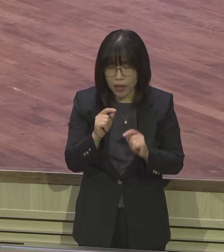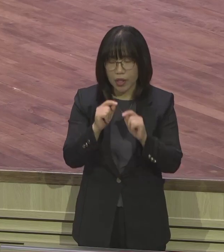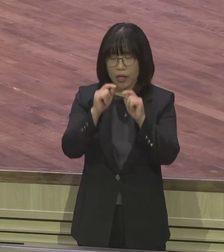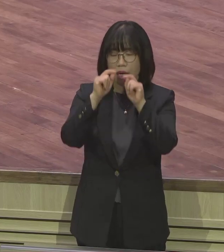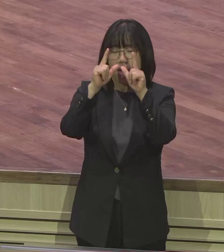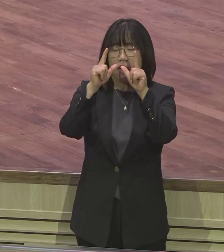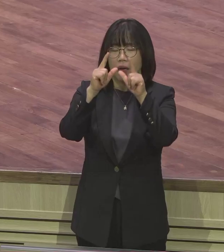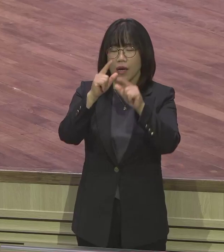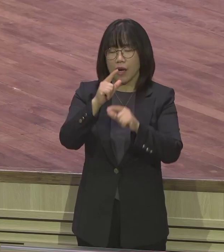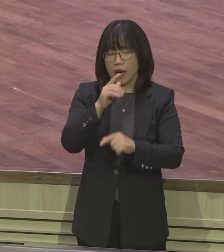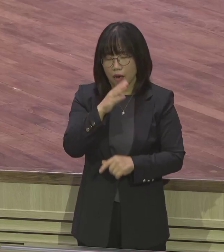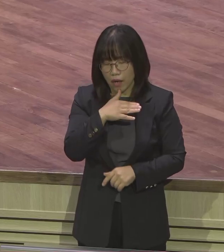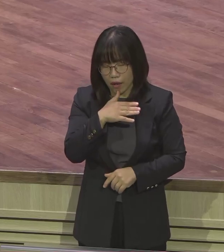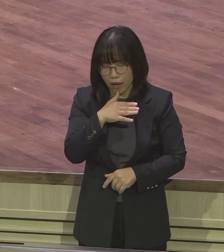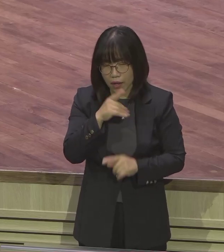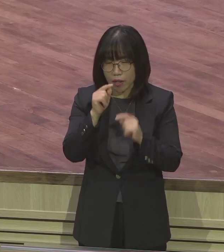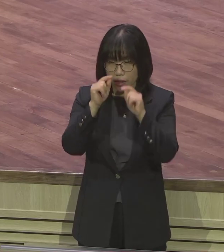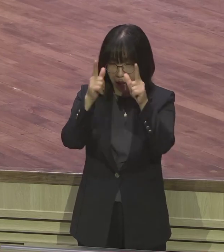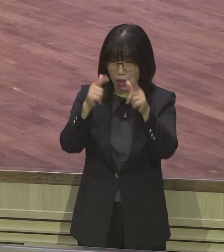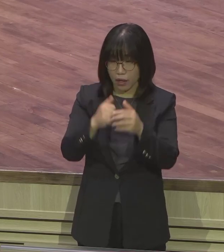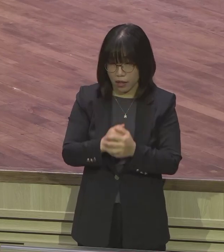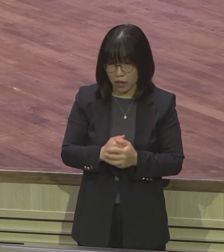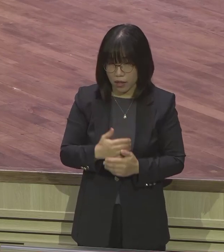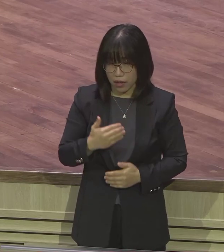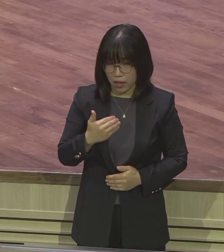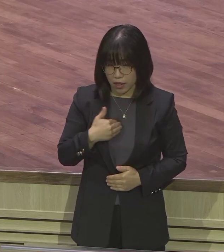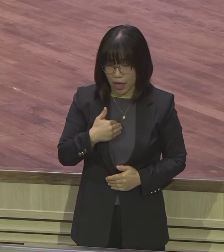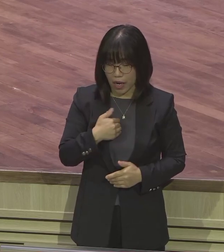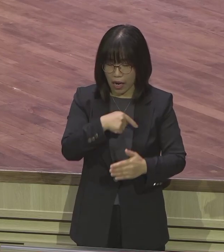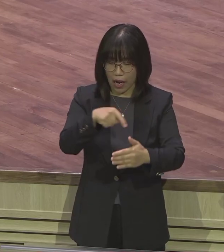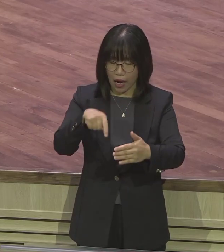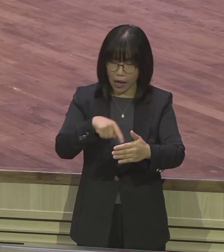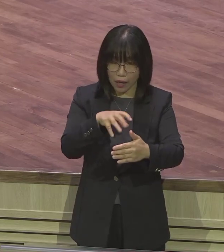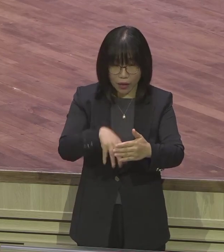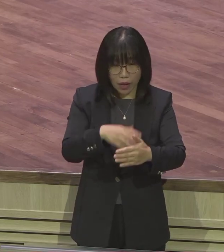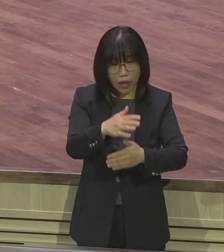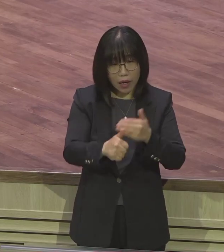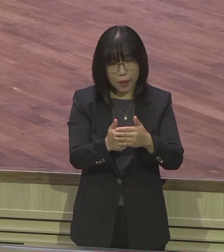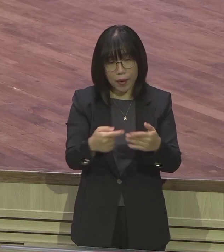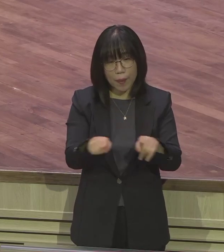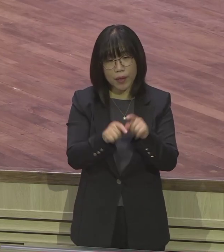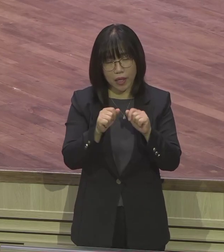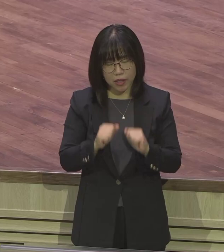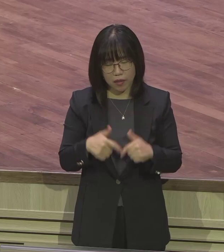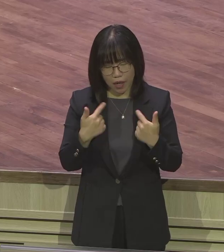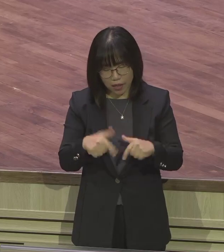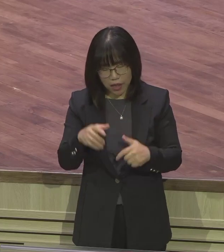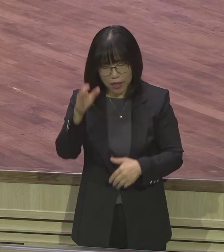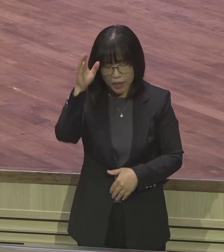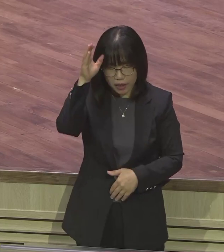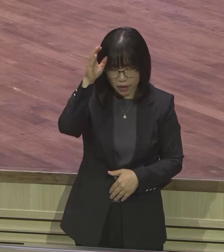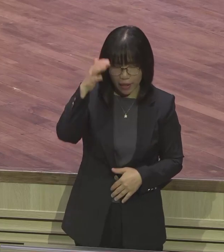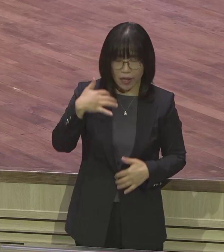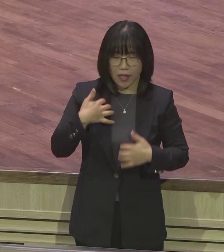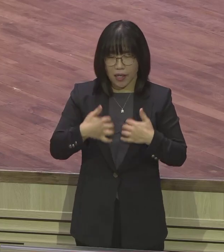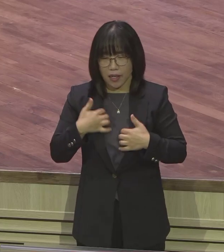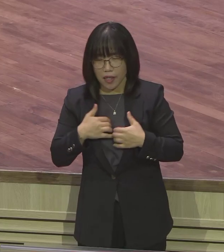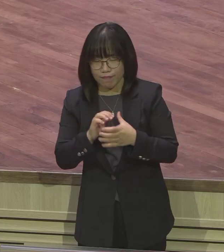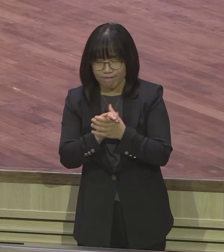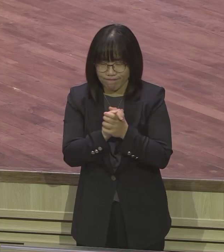하나님께서 어떻게 내 삶을 이끄실지 항상 기대하는 것이 예배. 예배자의